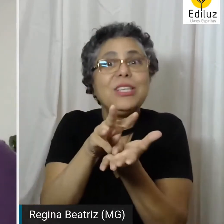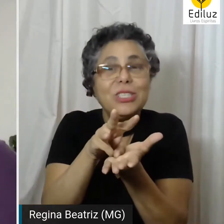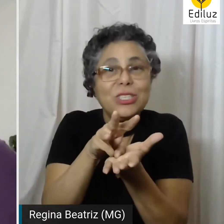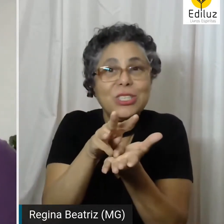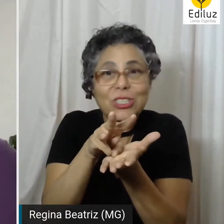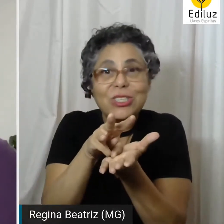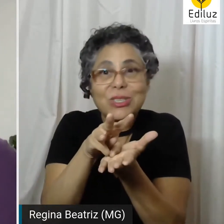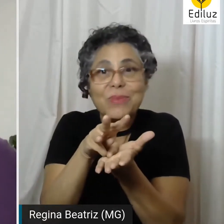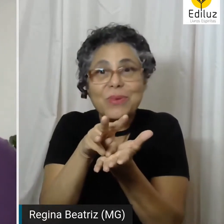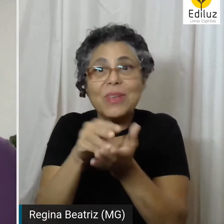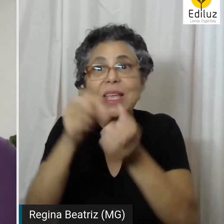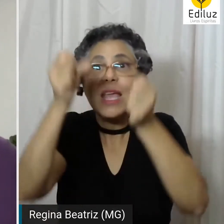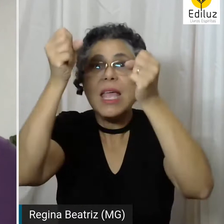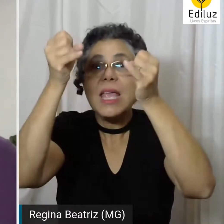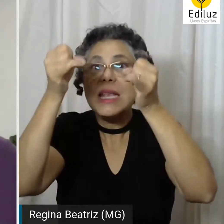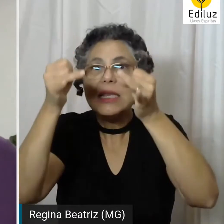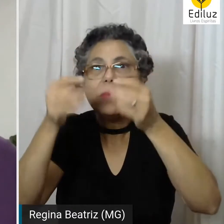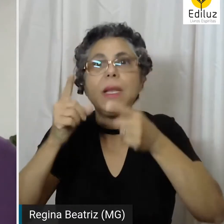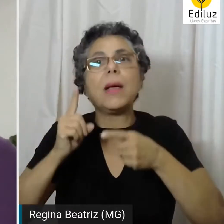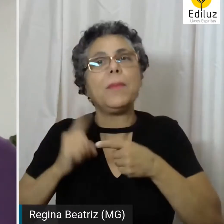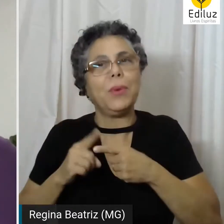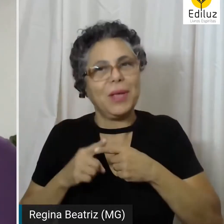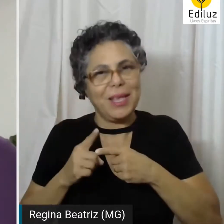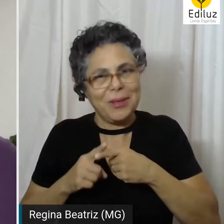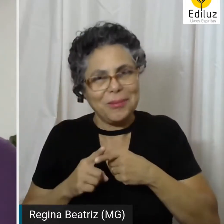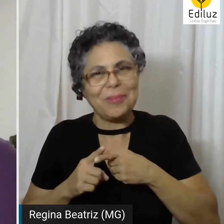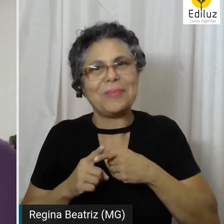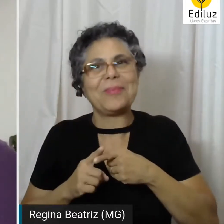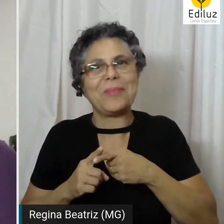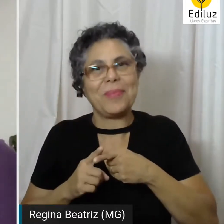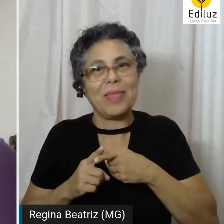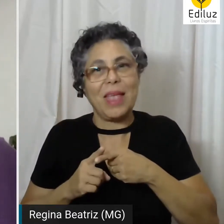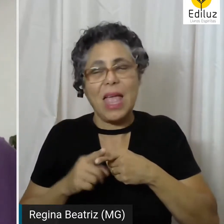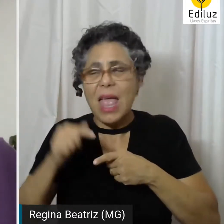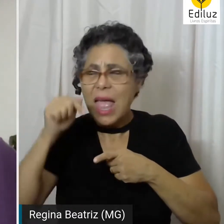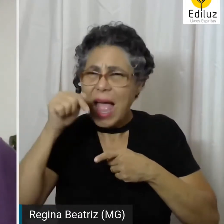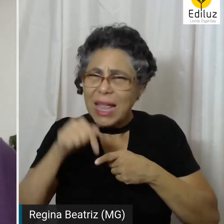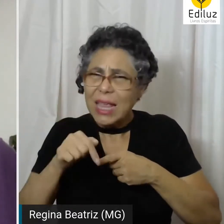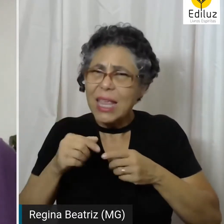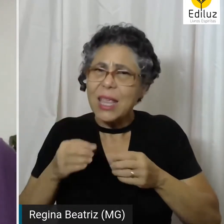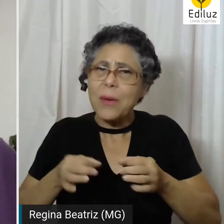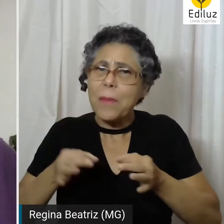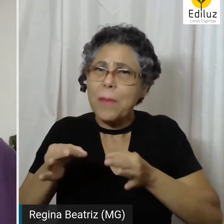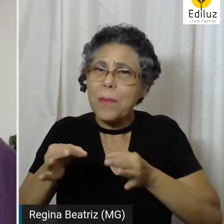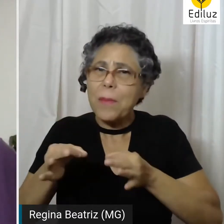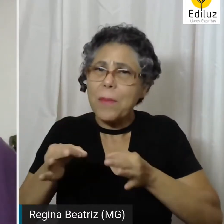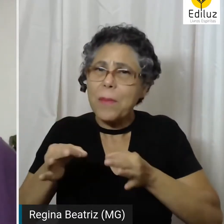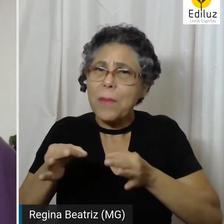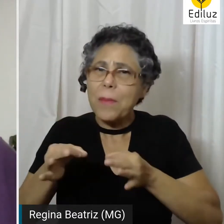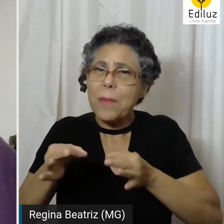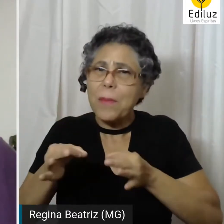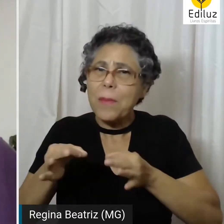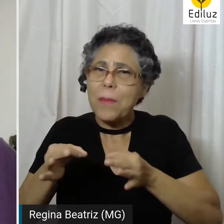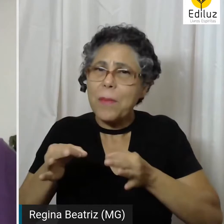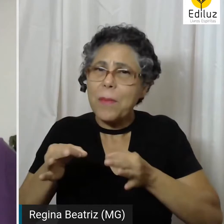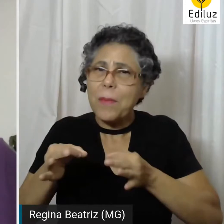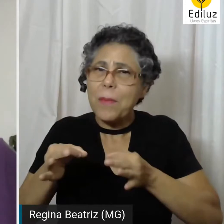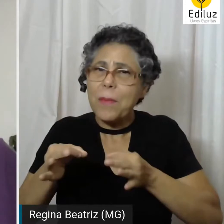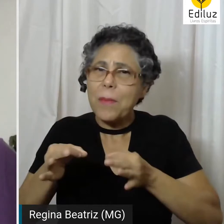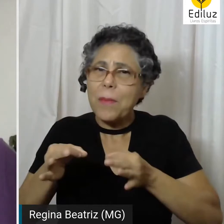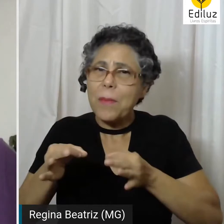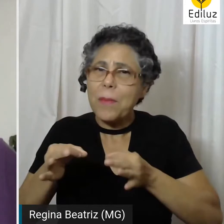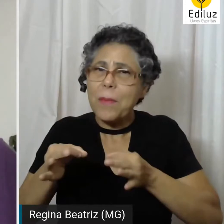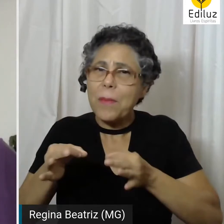explica a razão. Estamos aqui para um processo de elaboração